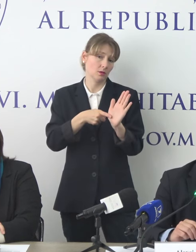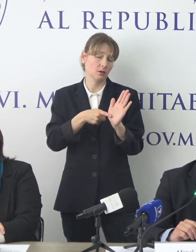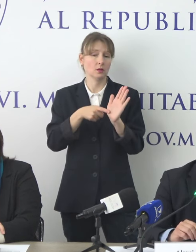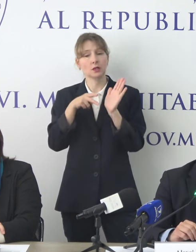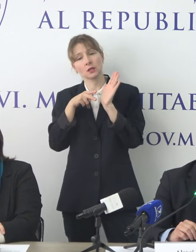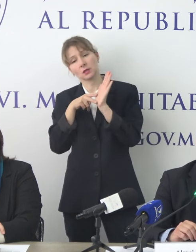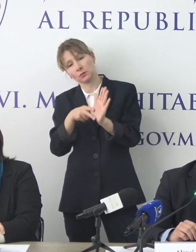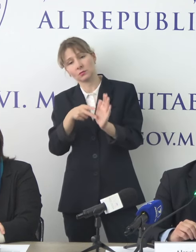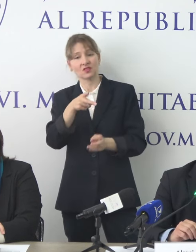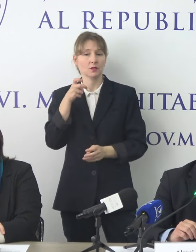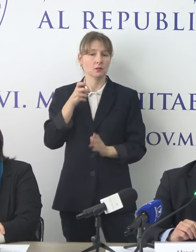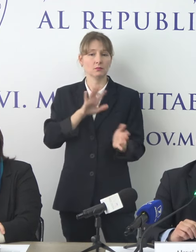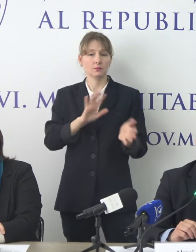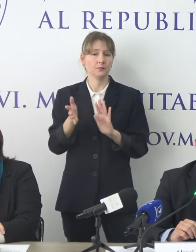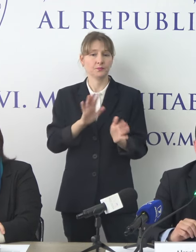6.800-7.200 de lei